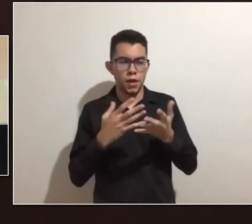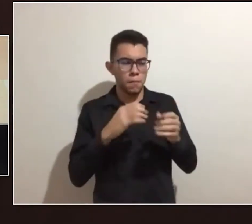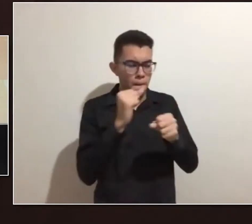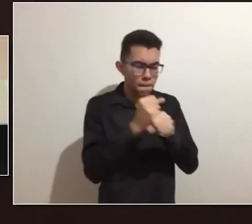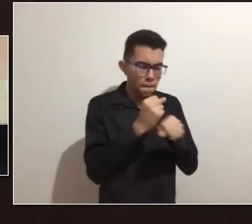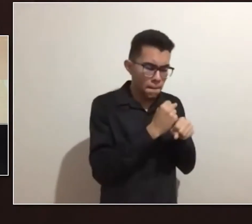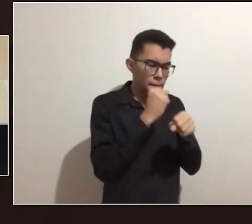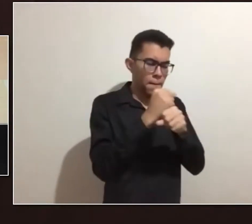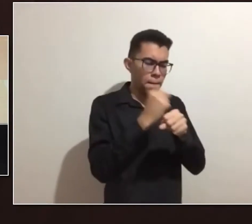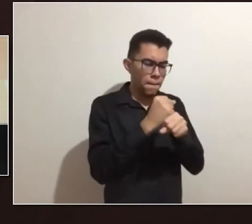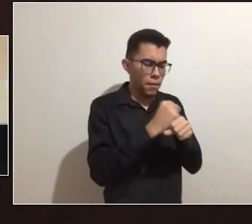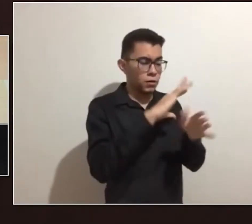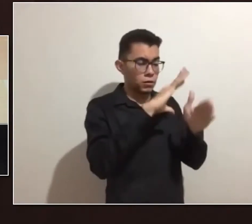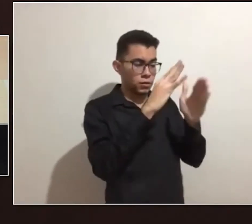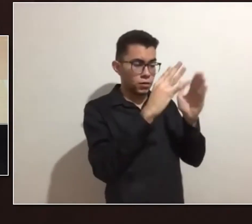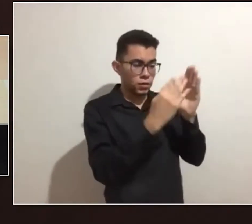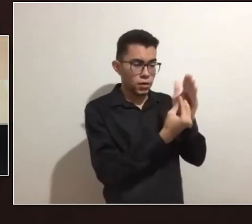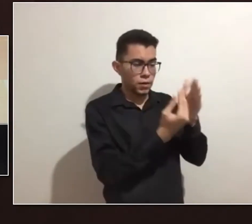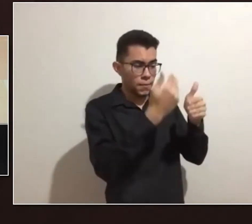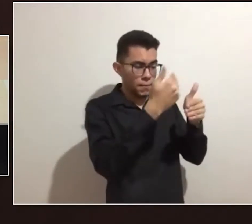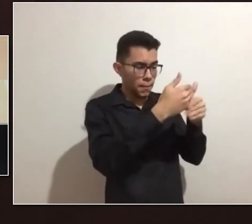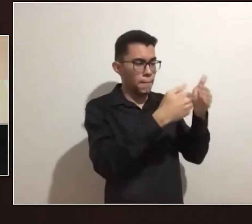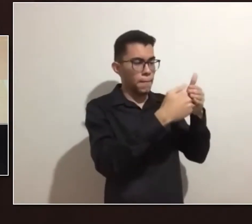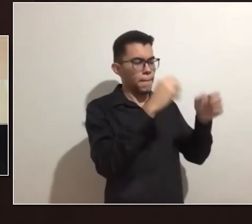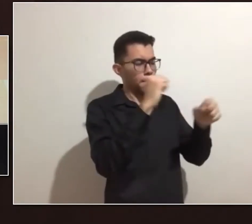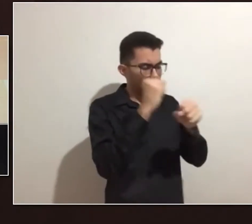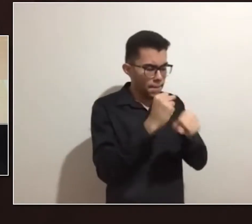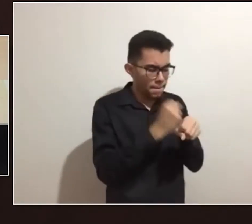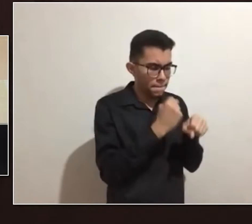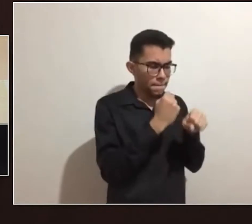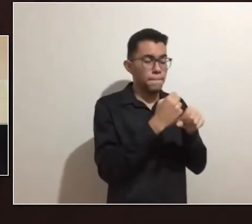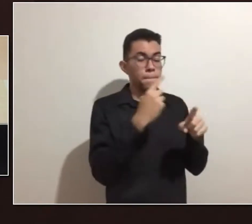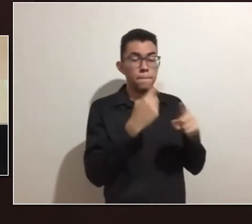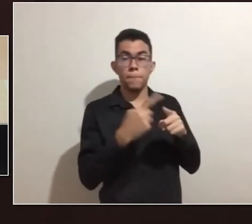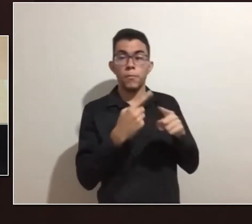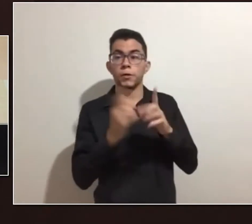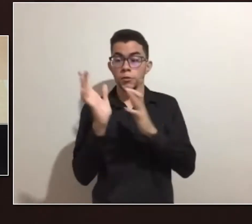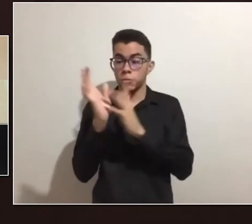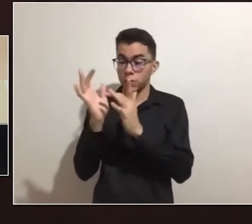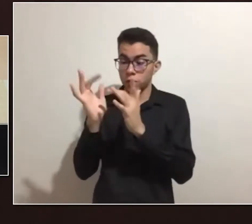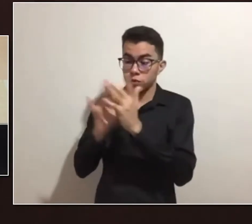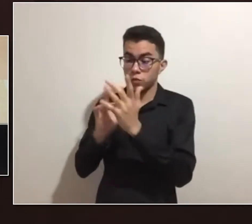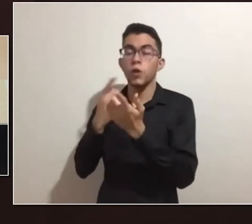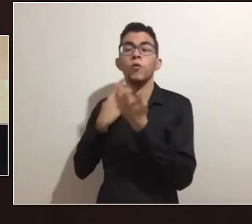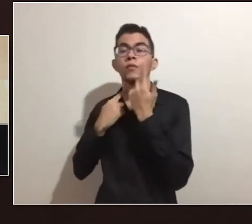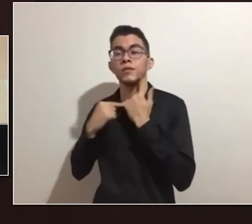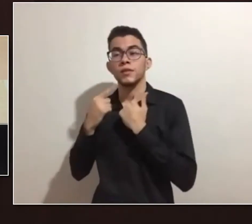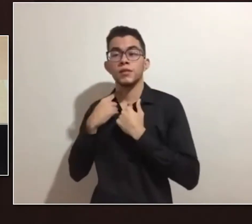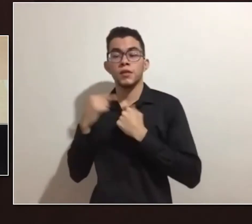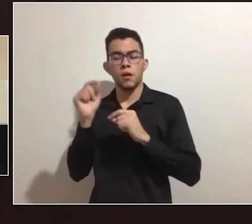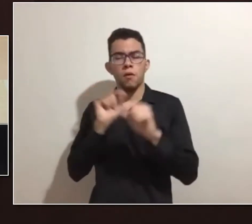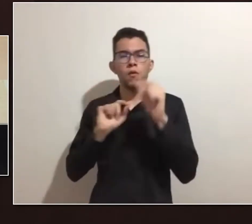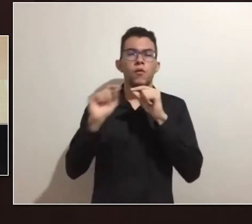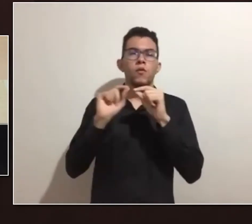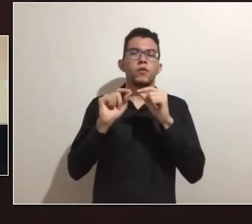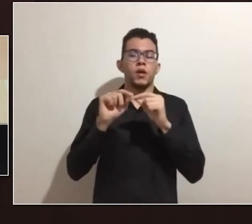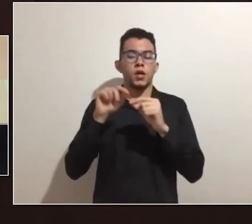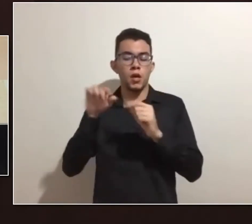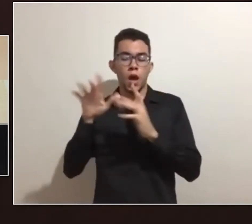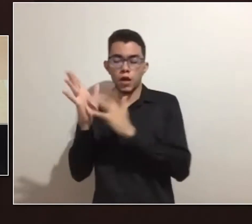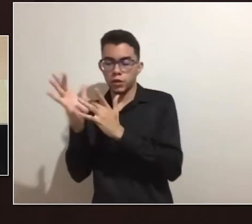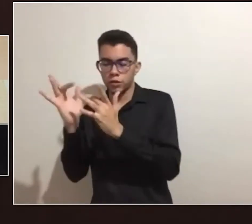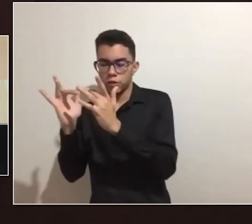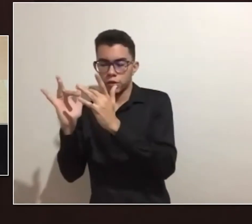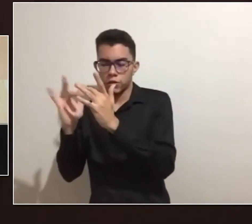de Jesus. Jesus disse em Mateus 16, 18, edificarei a minha igreja e as portas